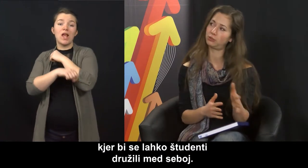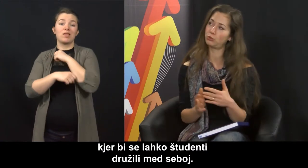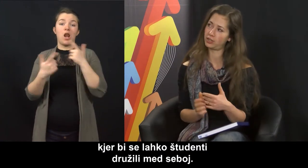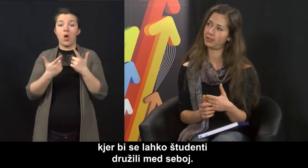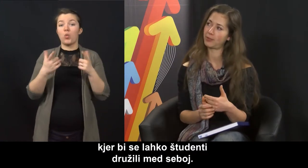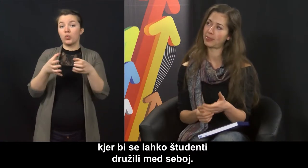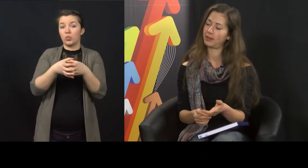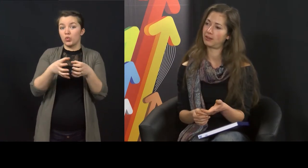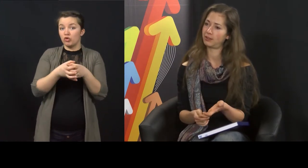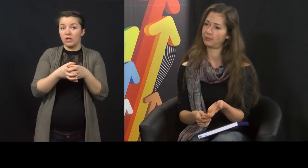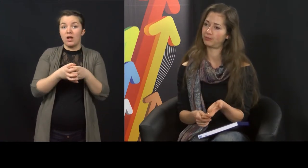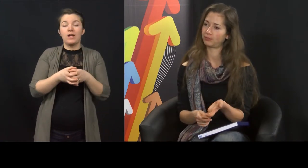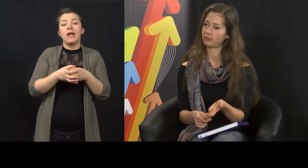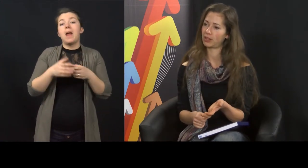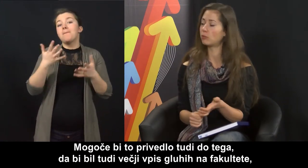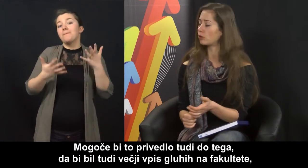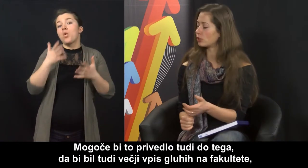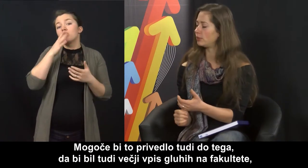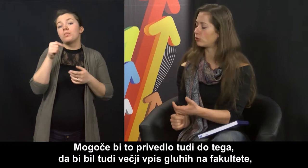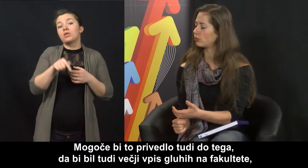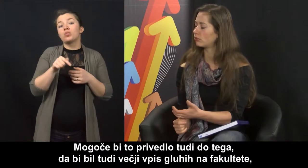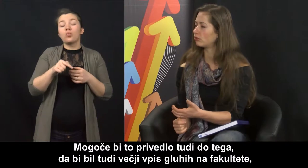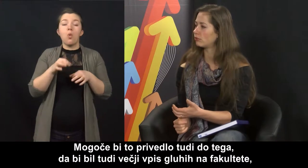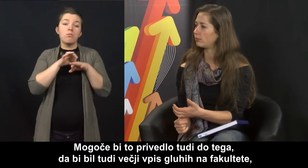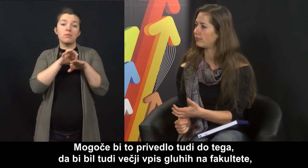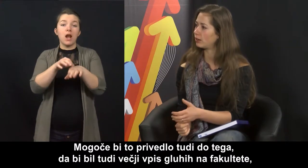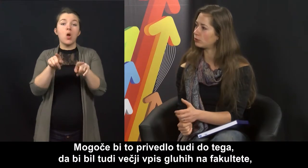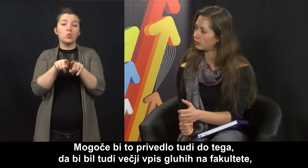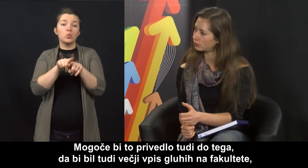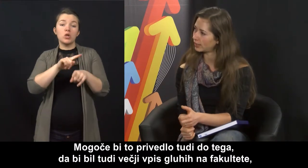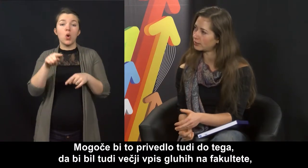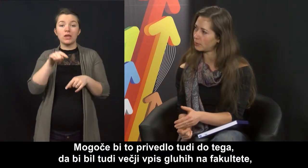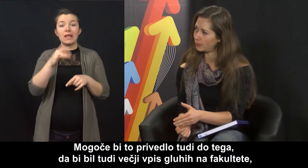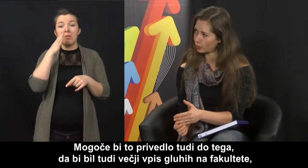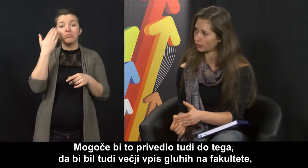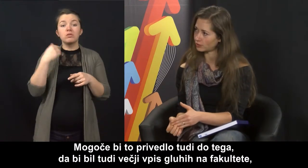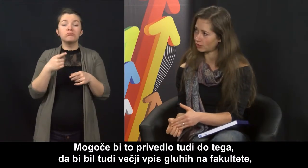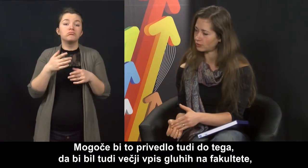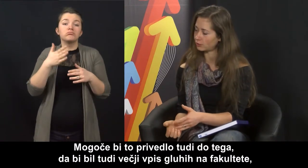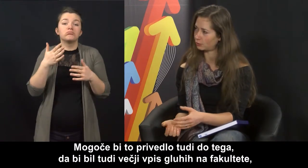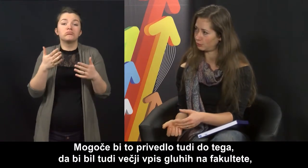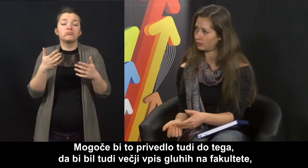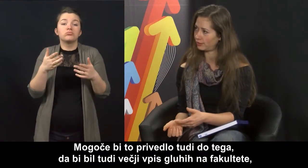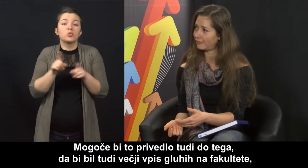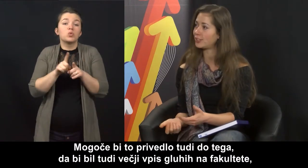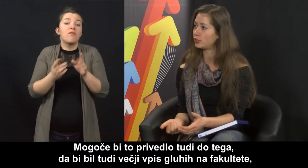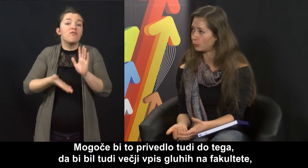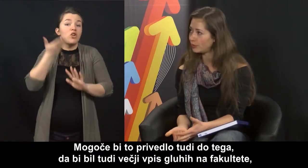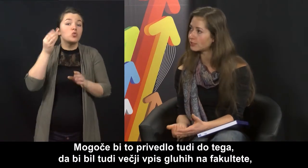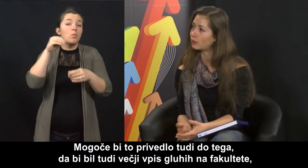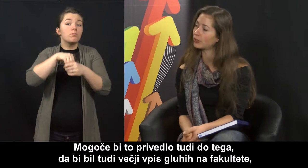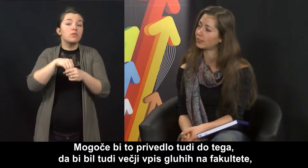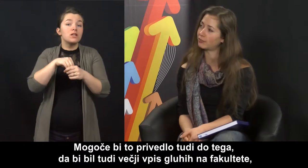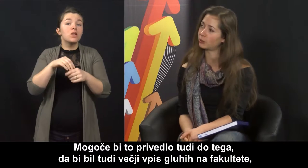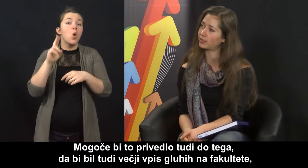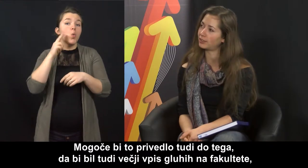študenti družili. In mogoče bi to privedlo tudi do tega, da bi bil konec koncev tudi večji